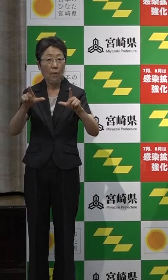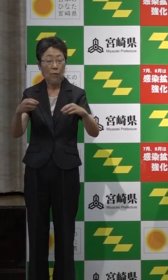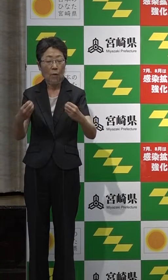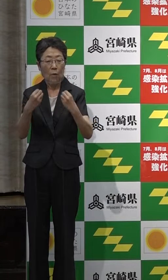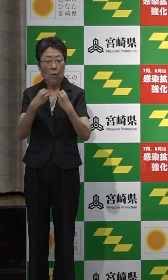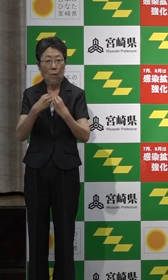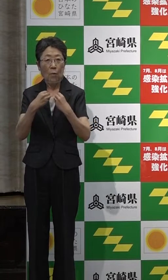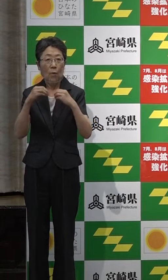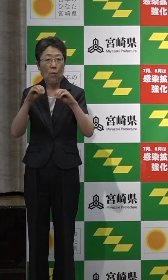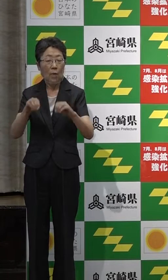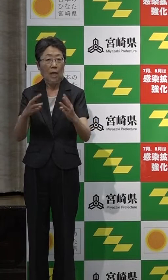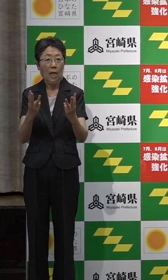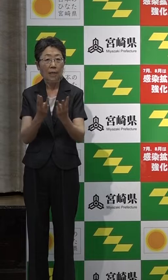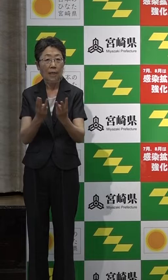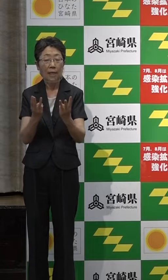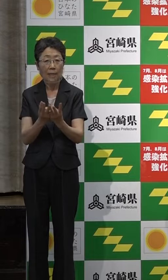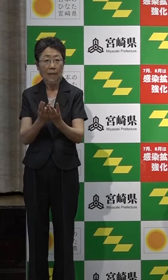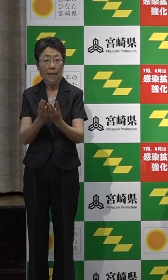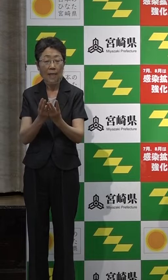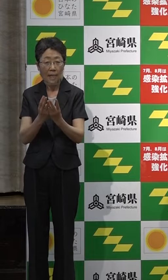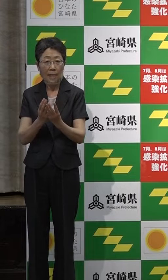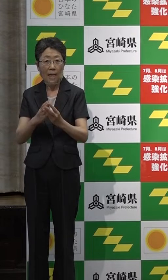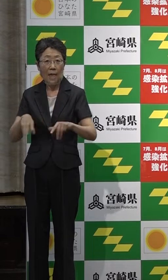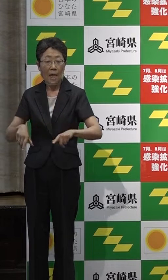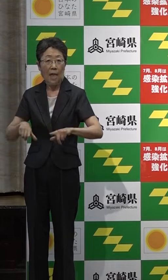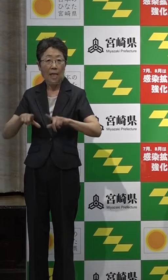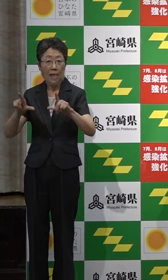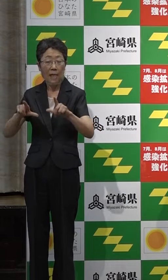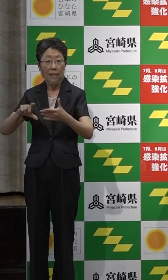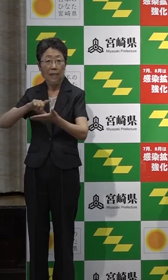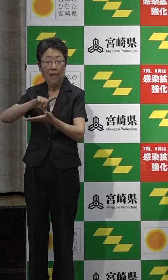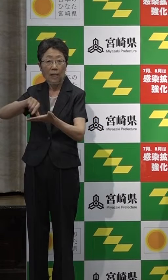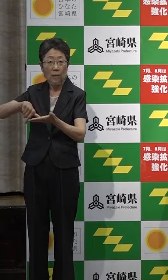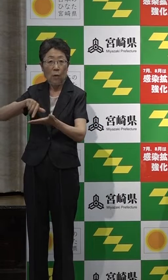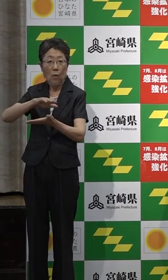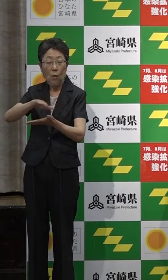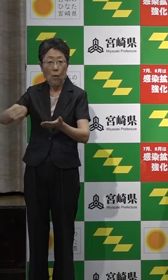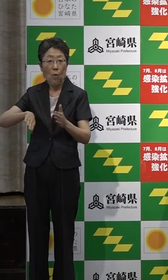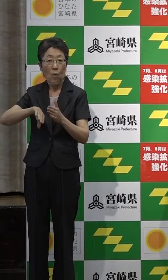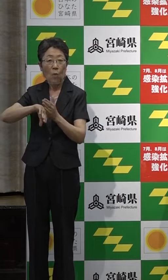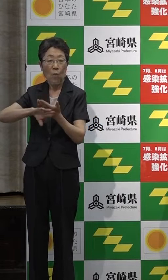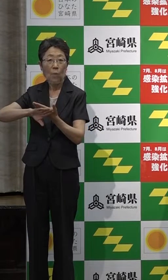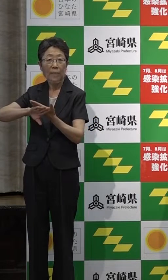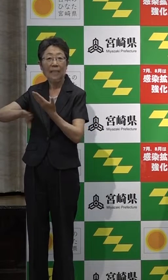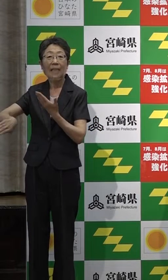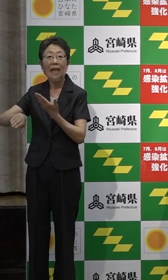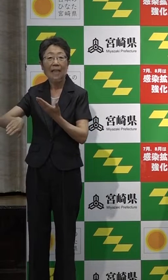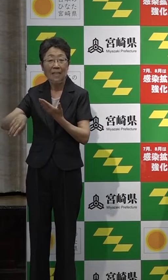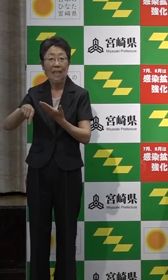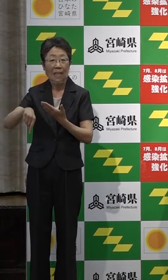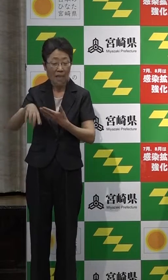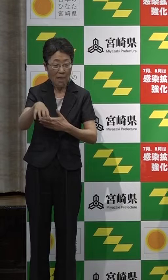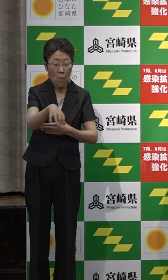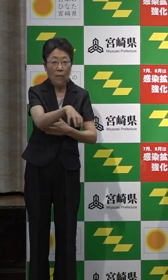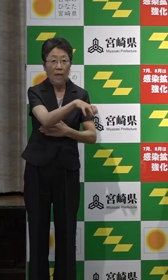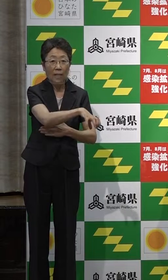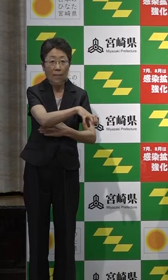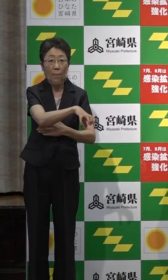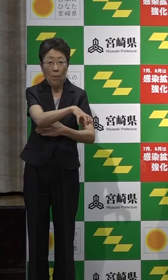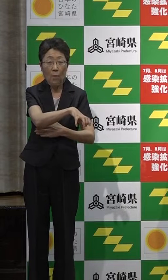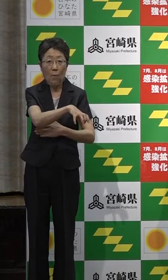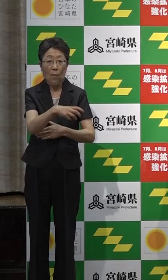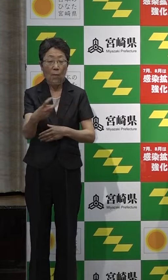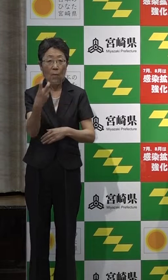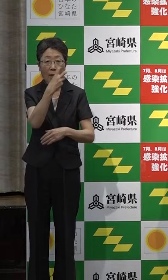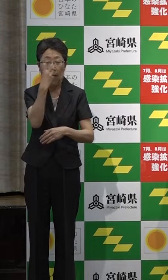につきましても小林市の西諸方を除けば全県域で感染者が確認をされるというような報告にな